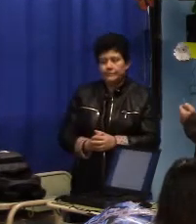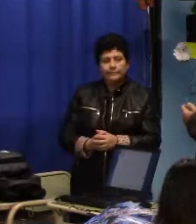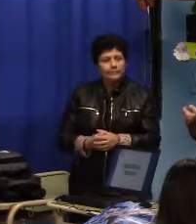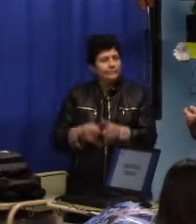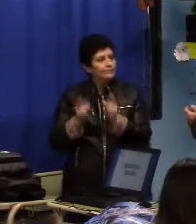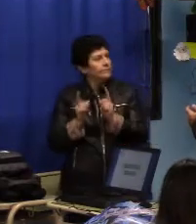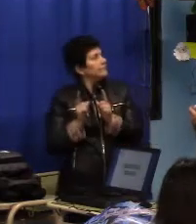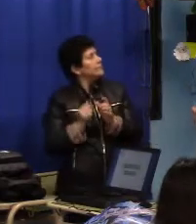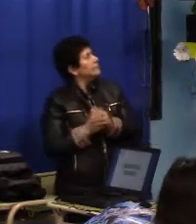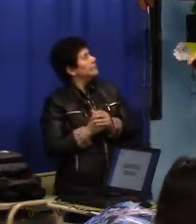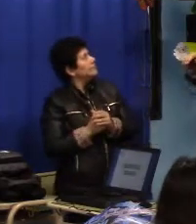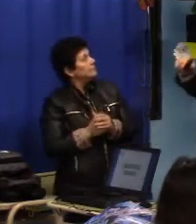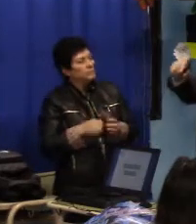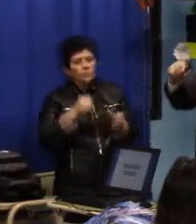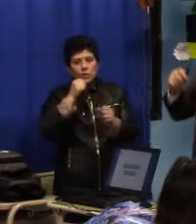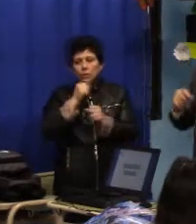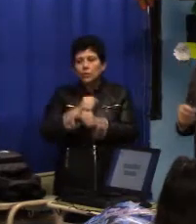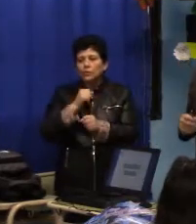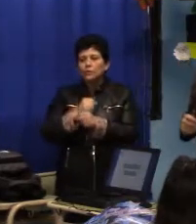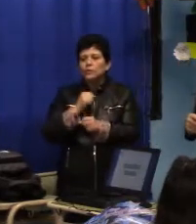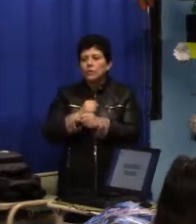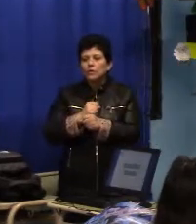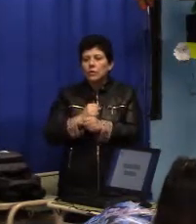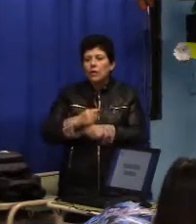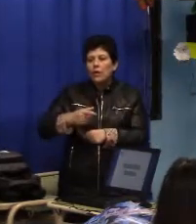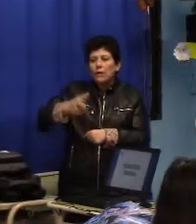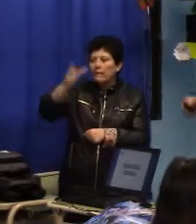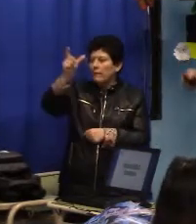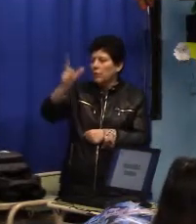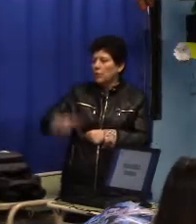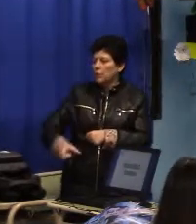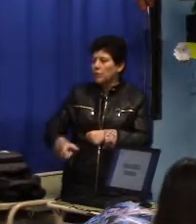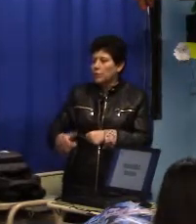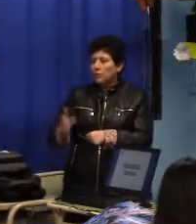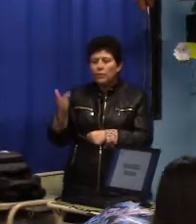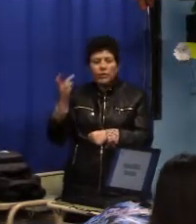También trabajamos por coreanos.